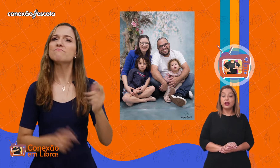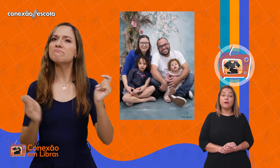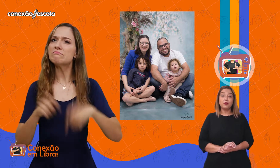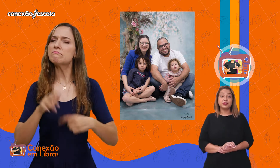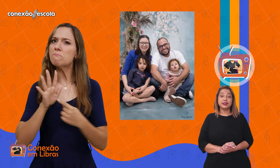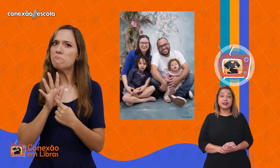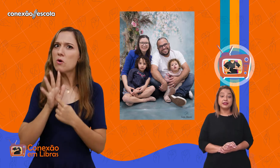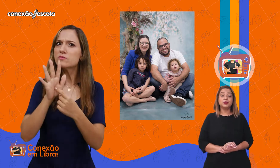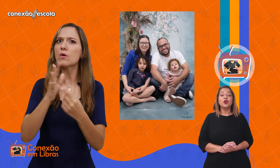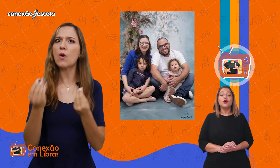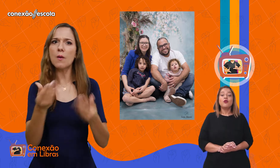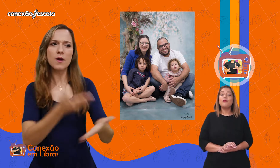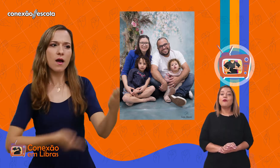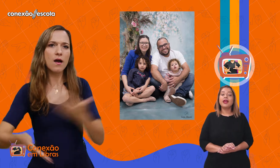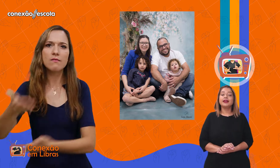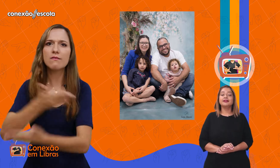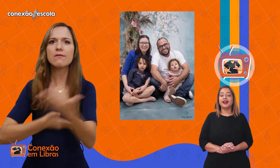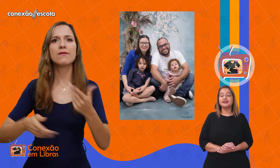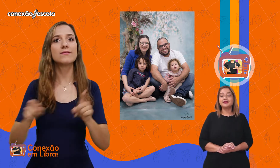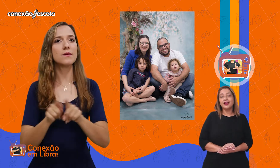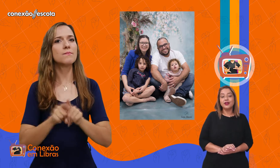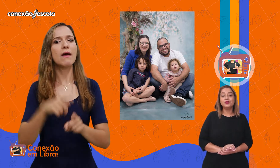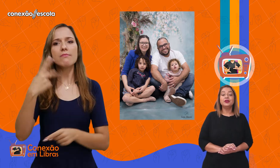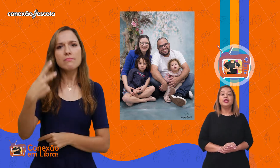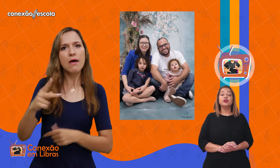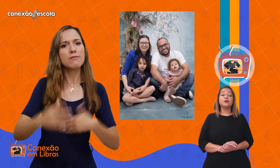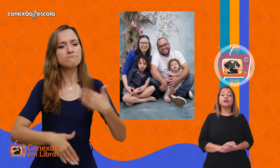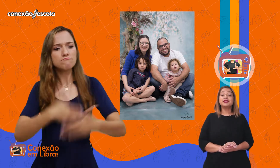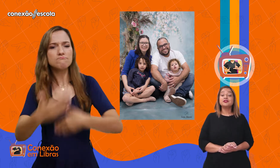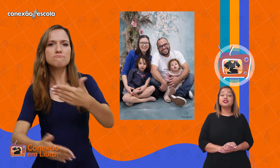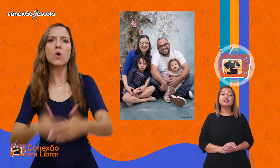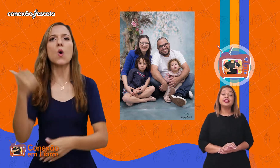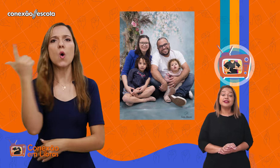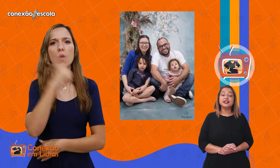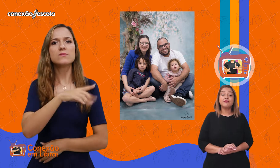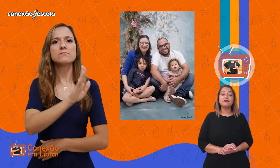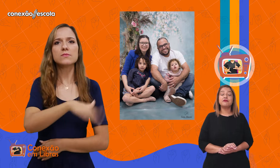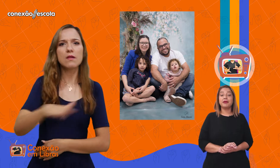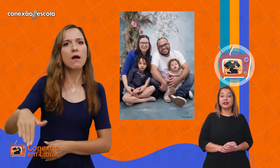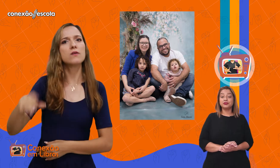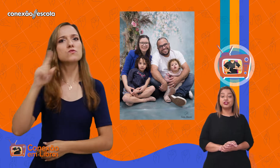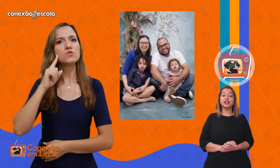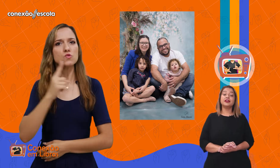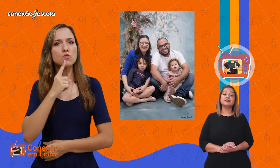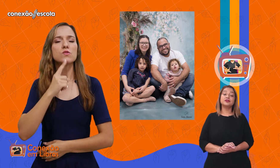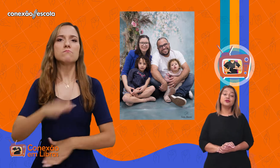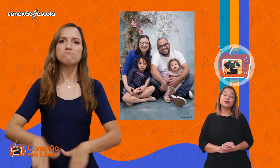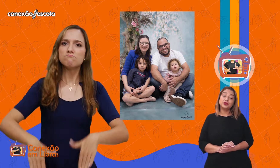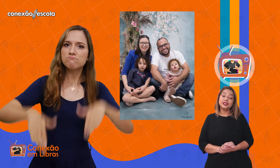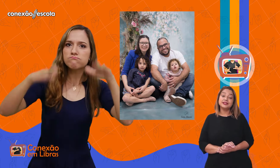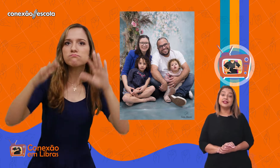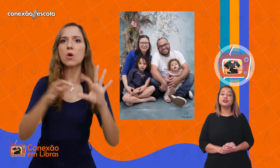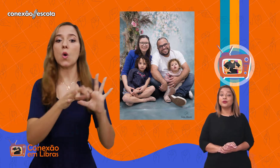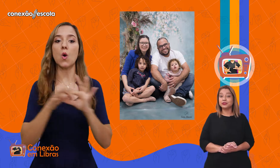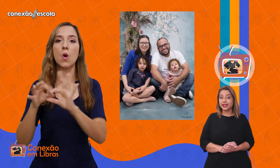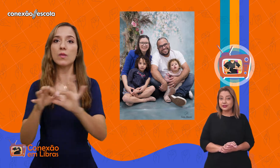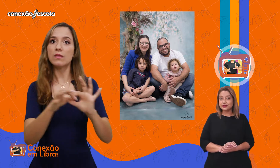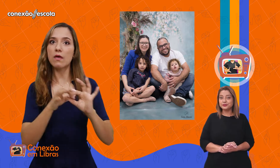mostrando como é a interação e o processo de desenvolvimento de crianças surdas neste contexto.